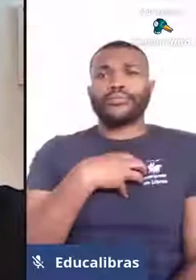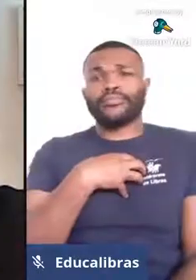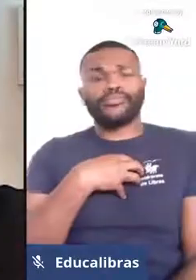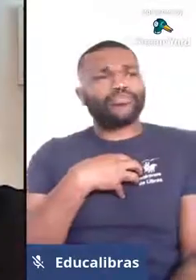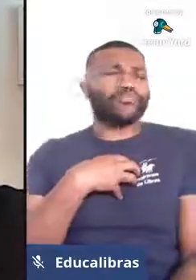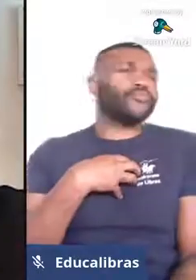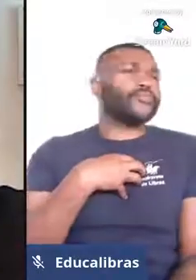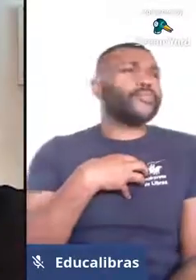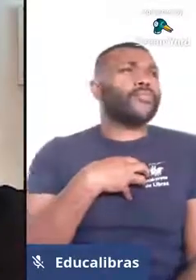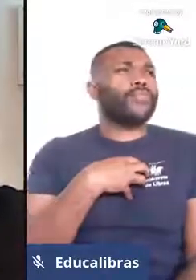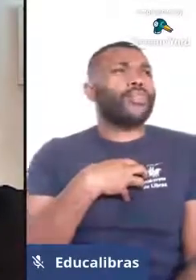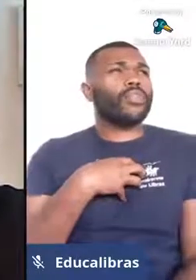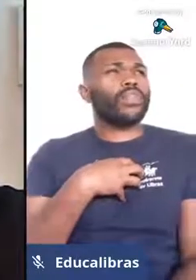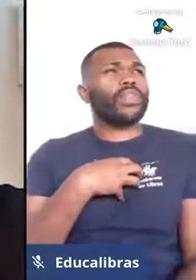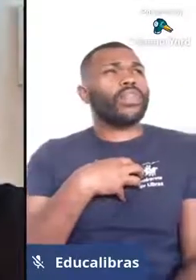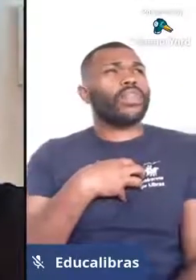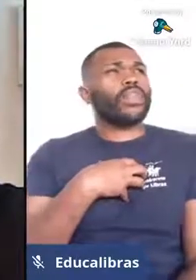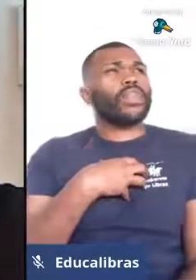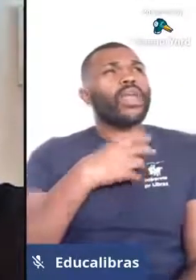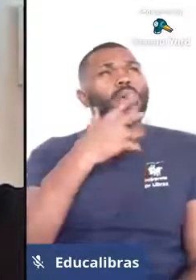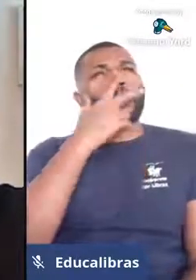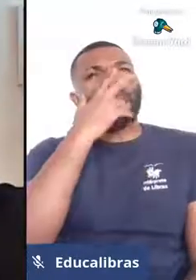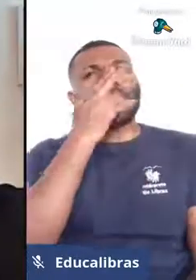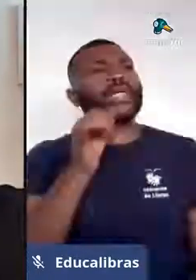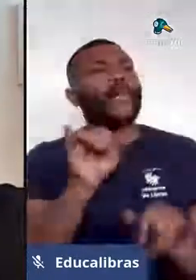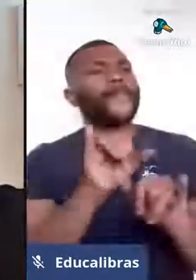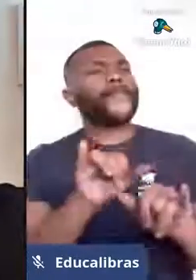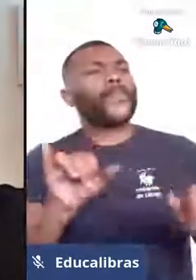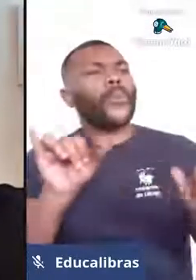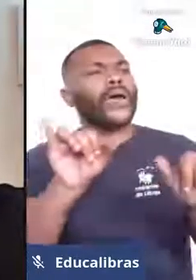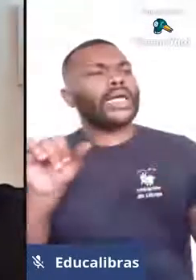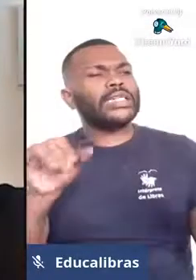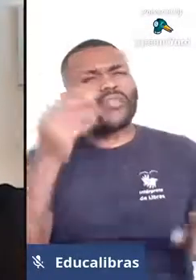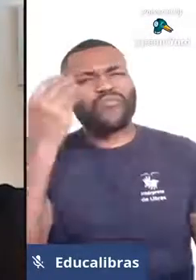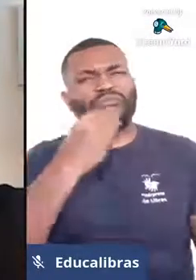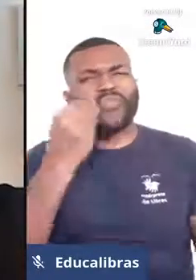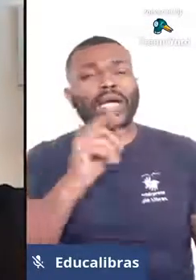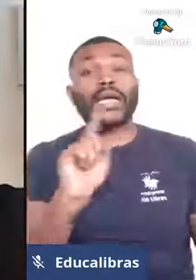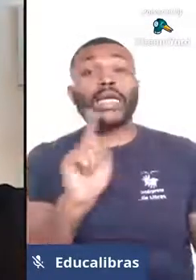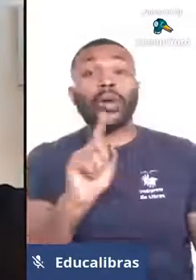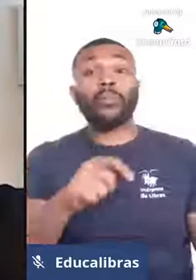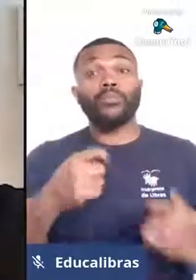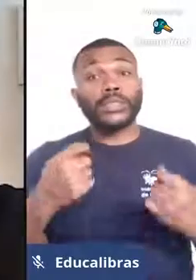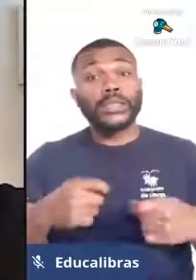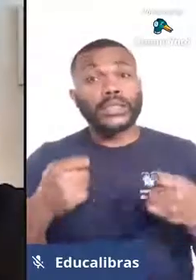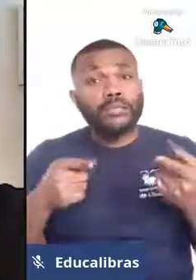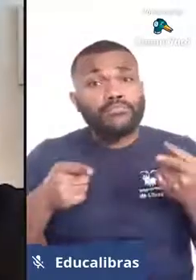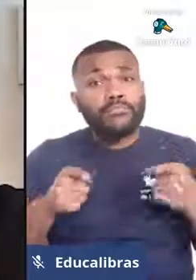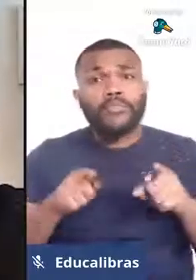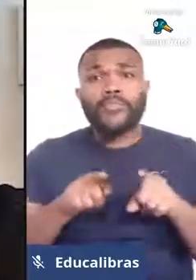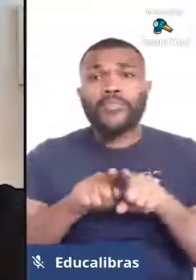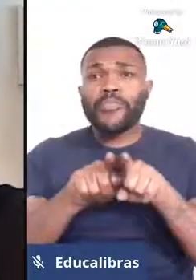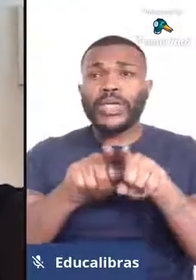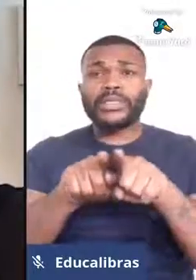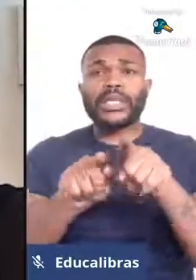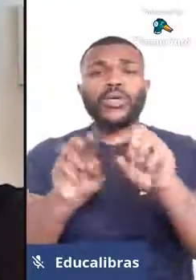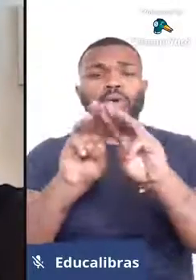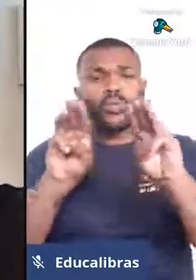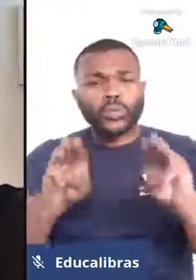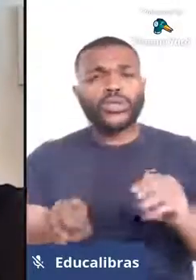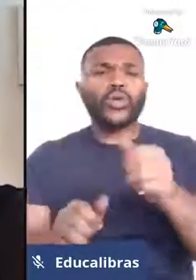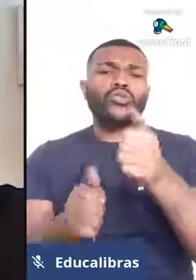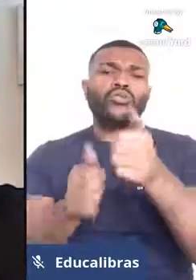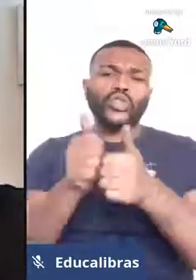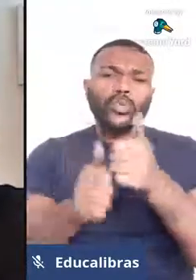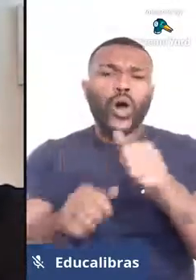fazendo propaganda vazia, mas olhar essas organizações como parceiros, e certamente o Museu do Futebol, o Museu da Língua, o